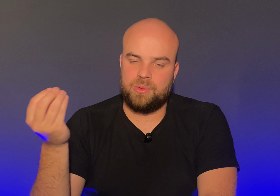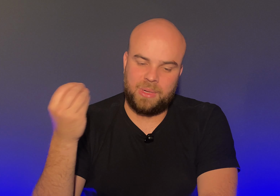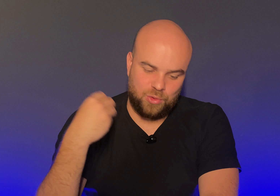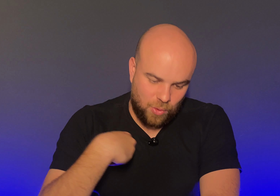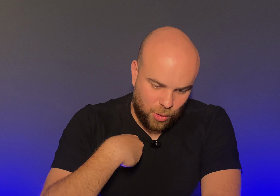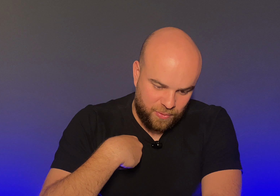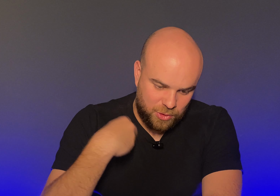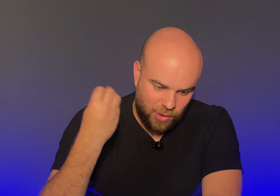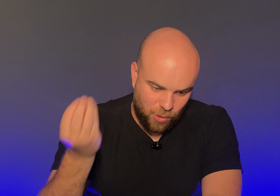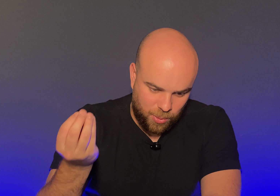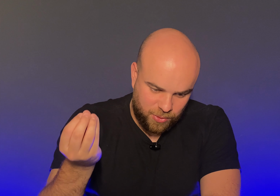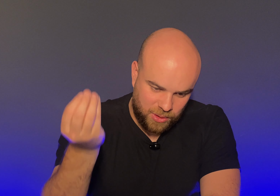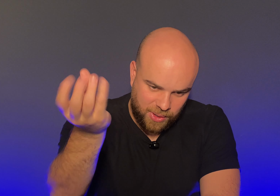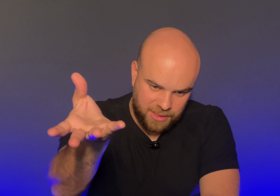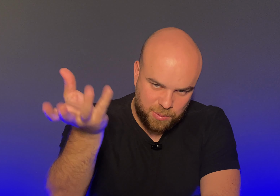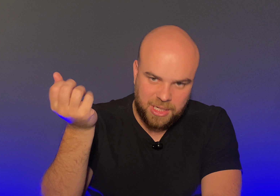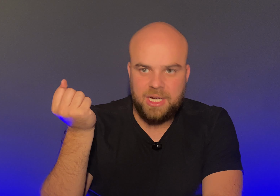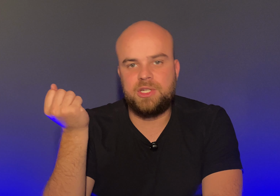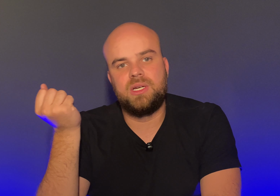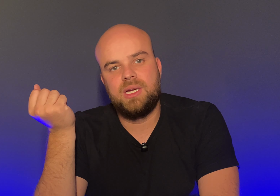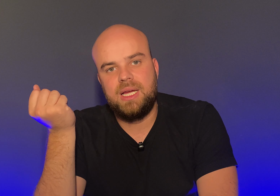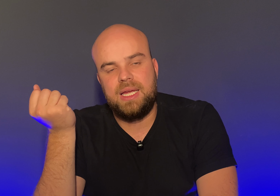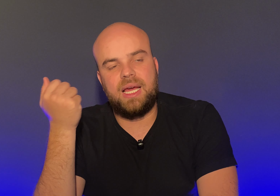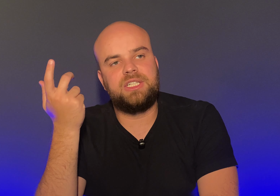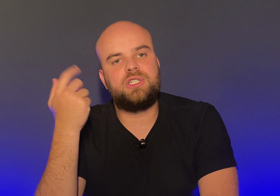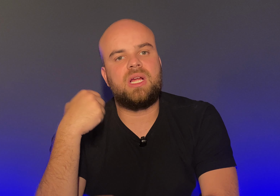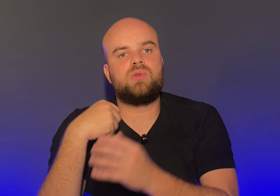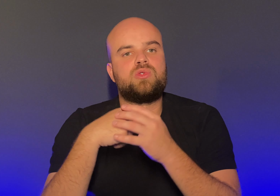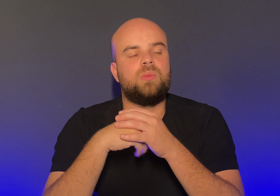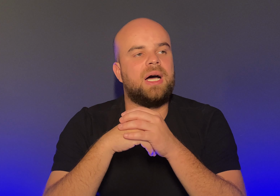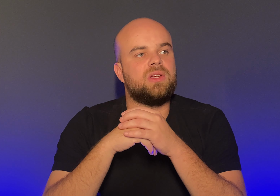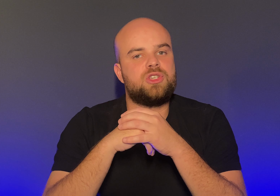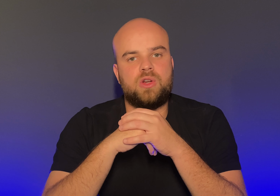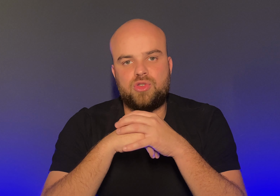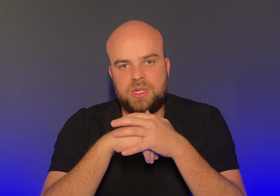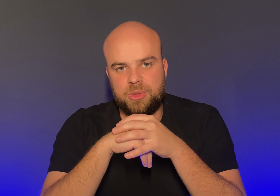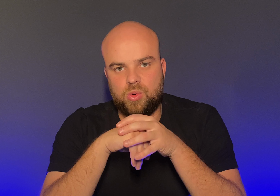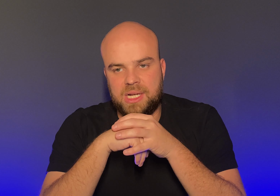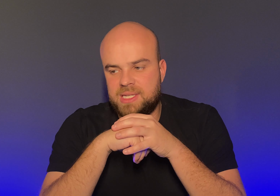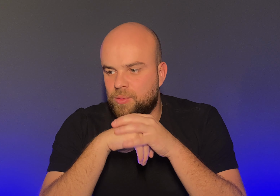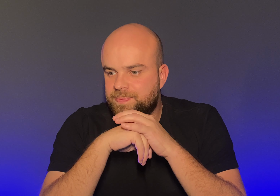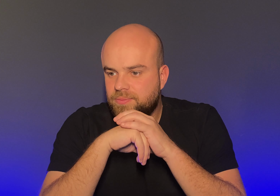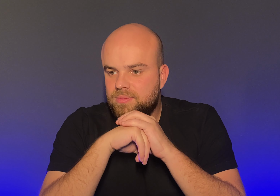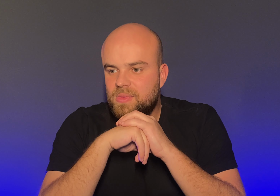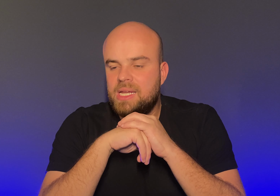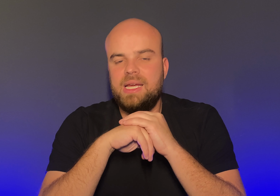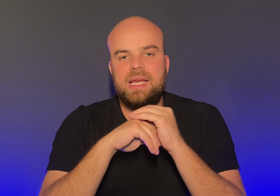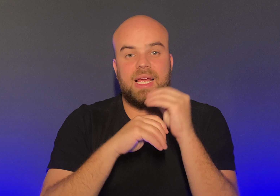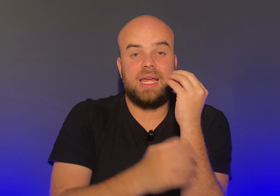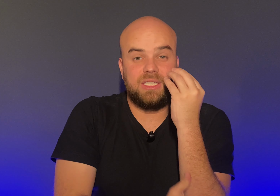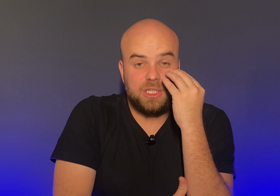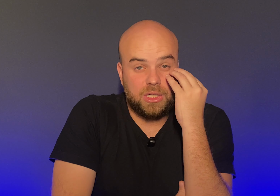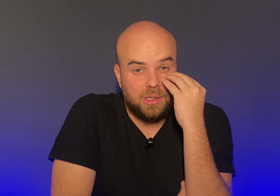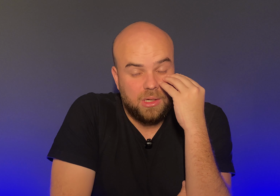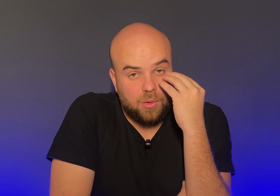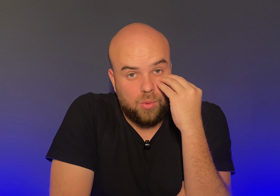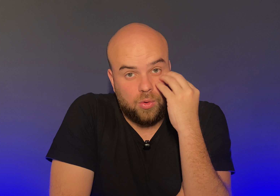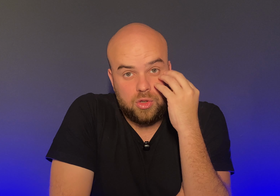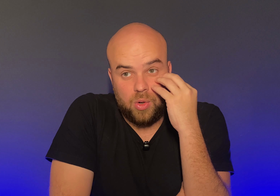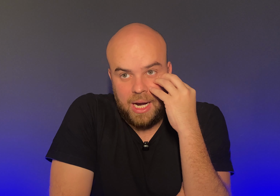óbvio mas o Óbvio Isso é óbvio quando alguém diz pra gente e aí a gente está acostumado a assistir nosso time do coração E aí a gente com o nosso